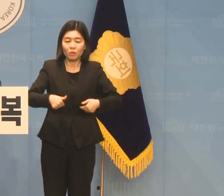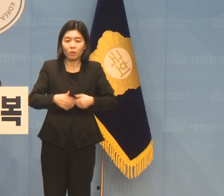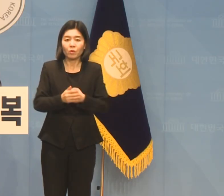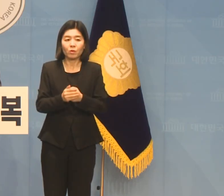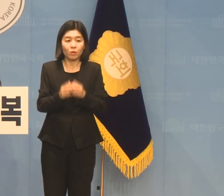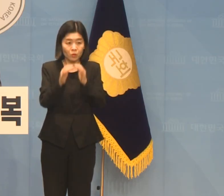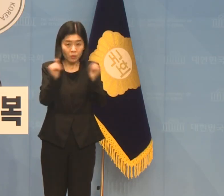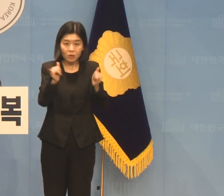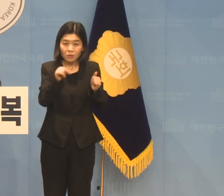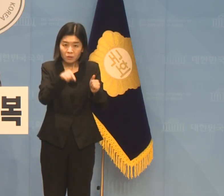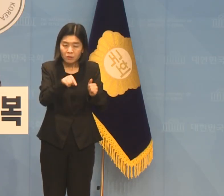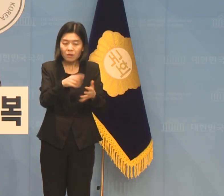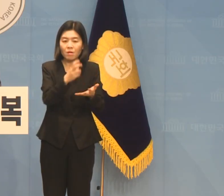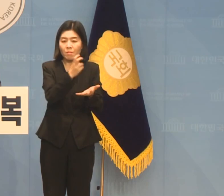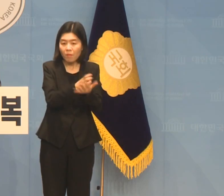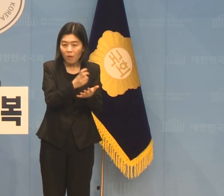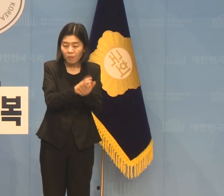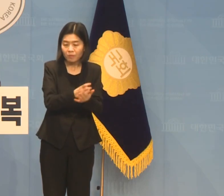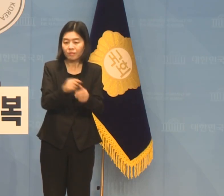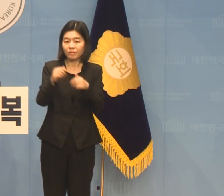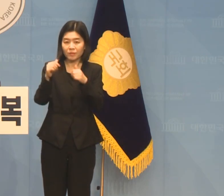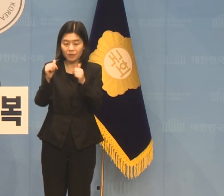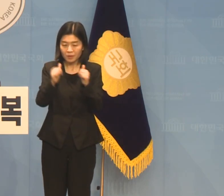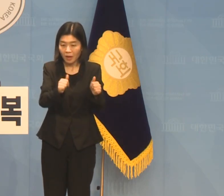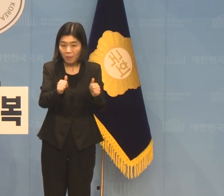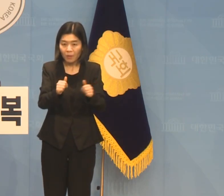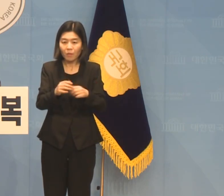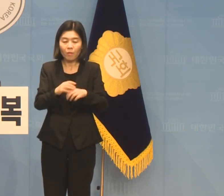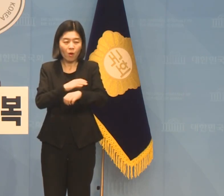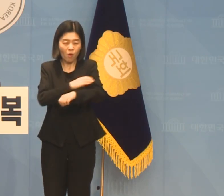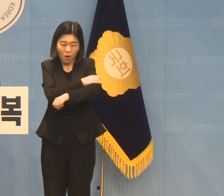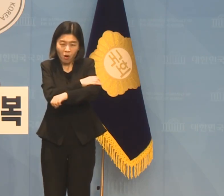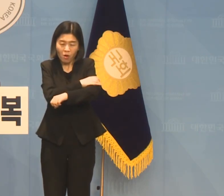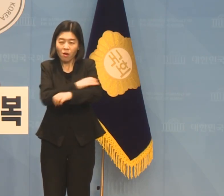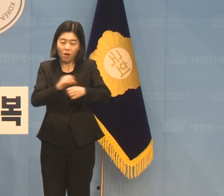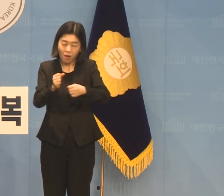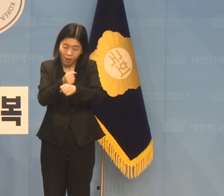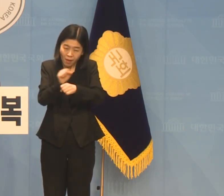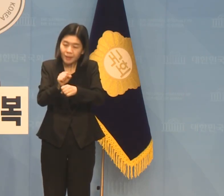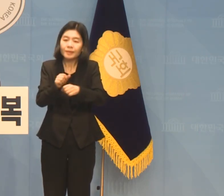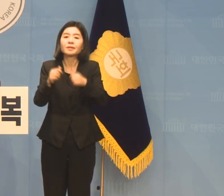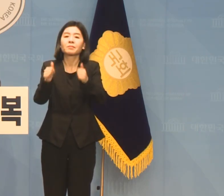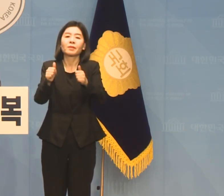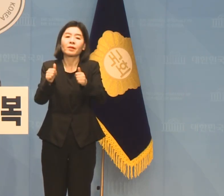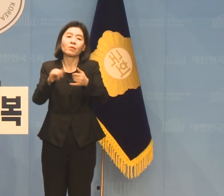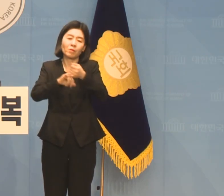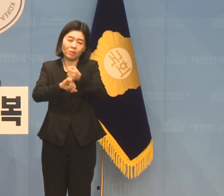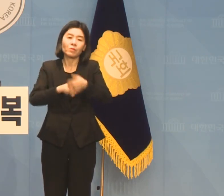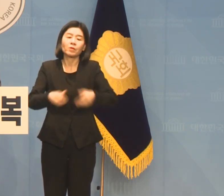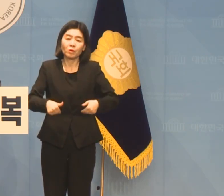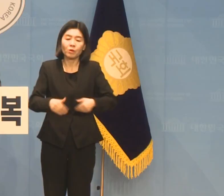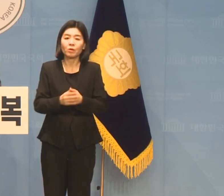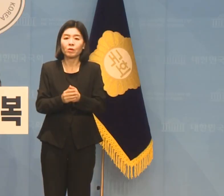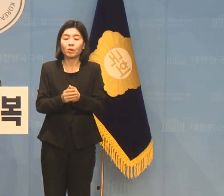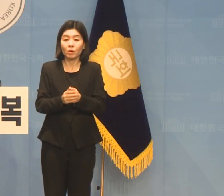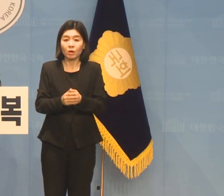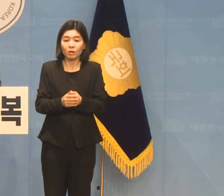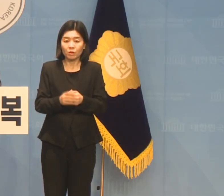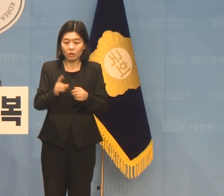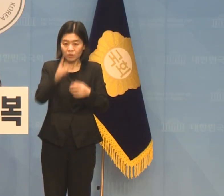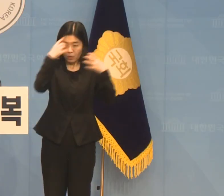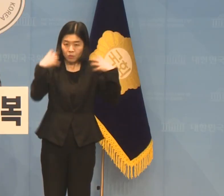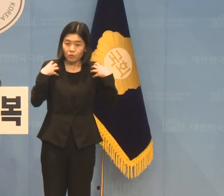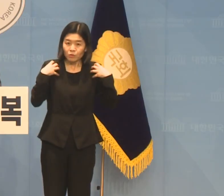드는 입법, 사법, 카르텔 권력을 반드시 심판해야 합니다. 셋째, 정권 교체가 아닌